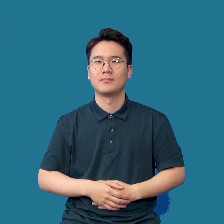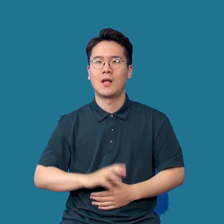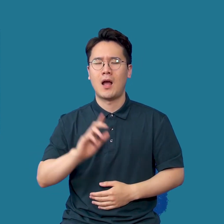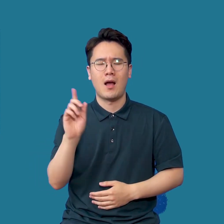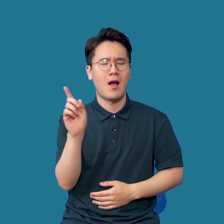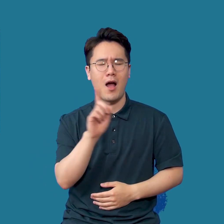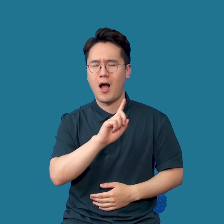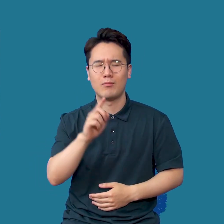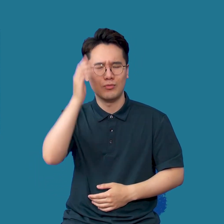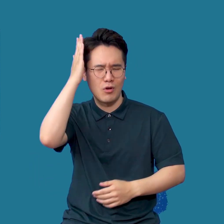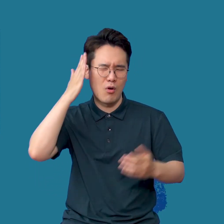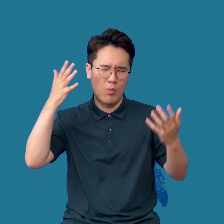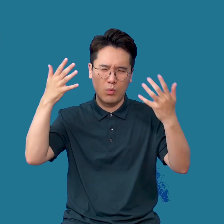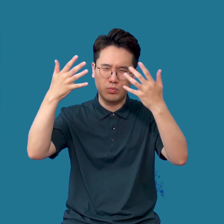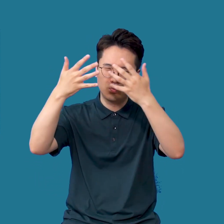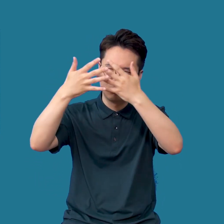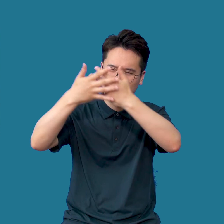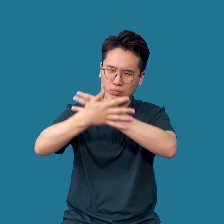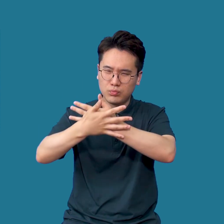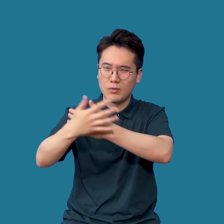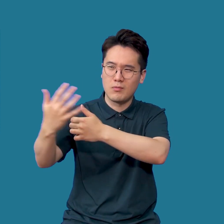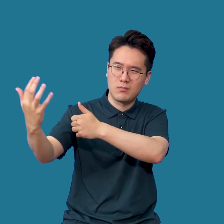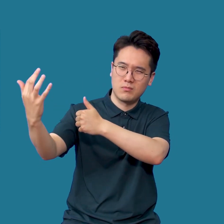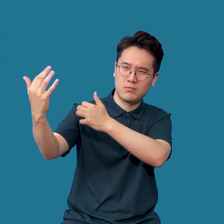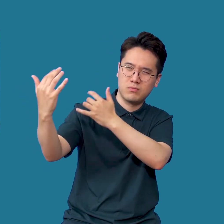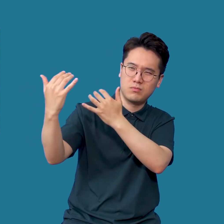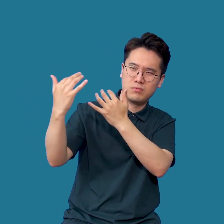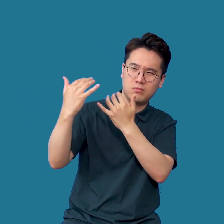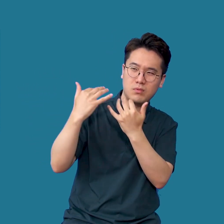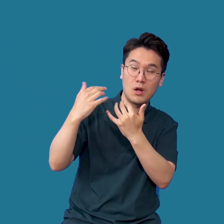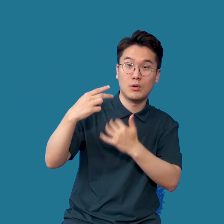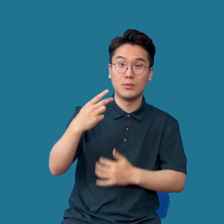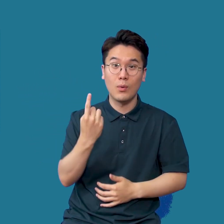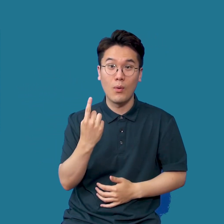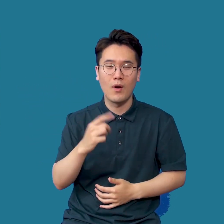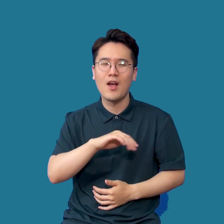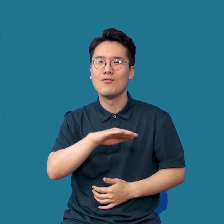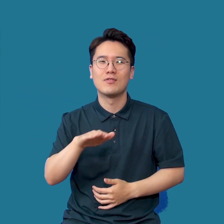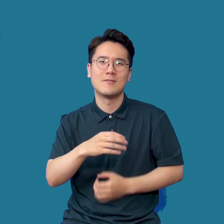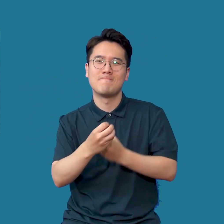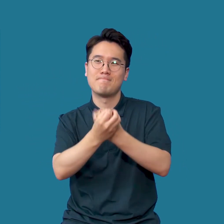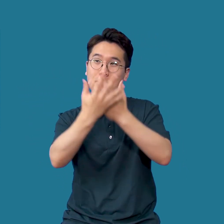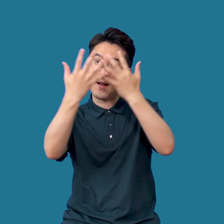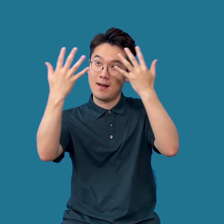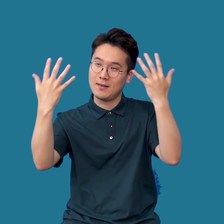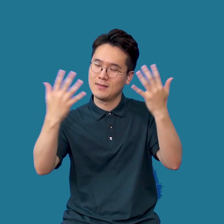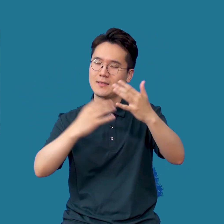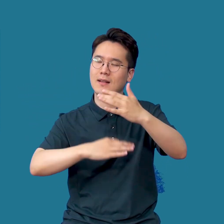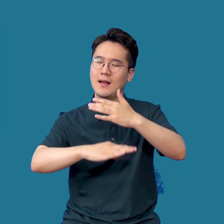어두운 밤이 우리를 덮쳐도 우리는 반드시 광명한 새 아침을 맞게 될 것입니다.